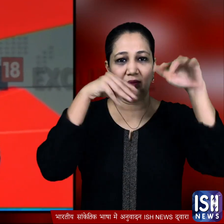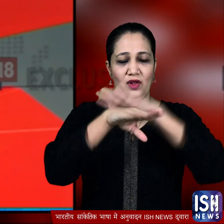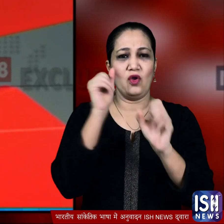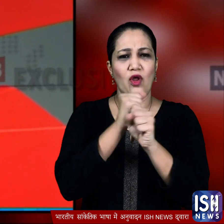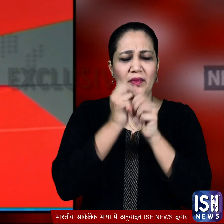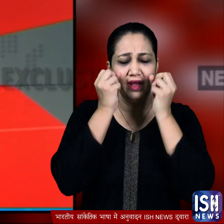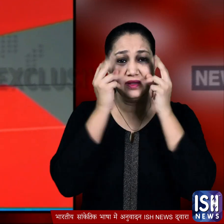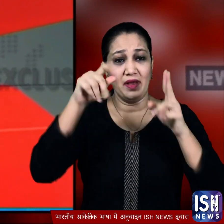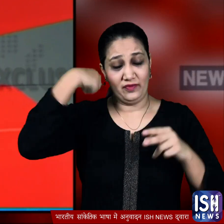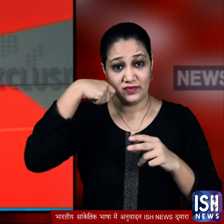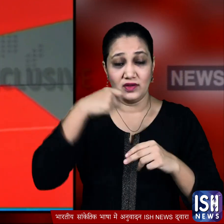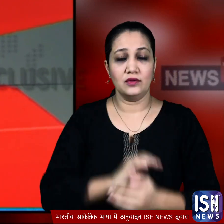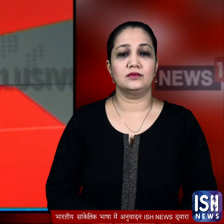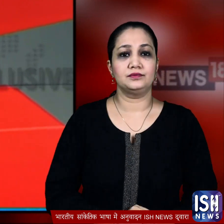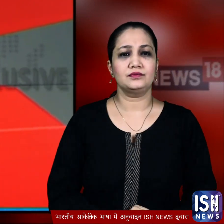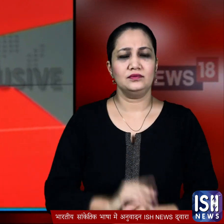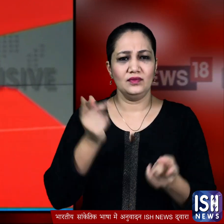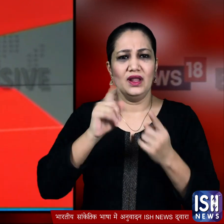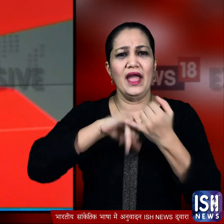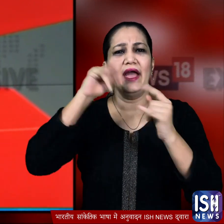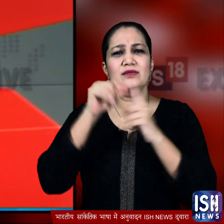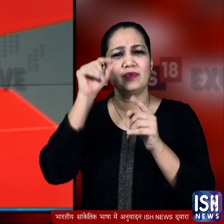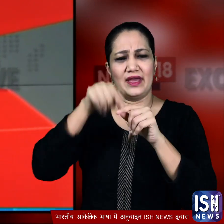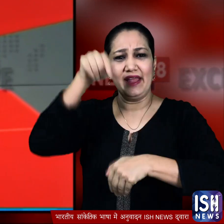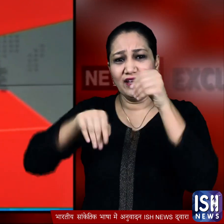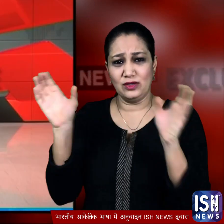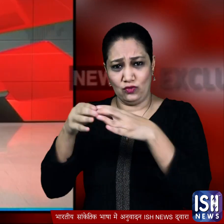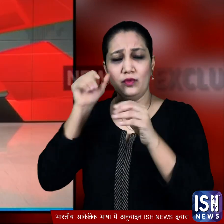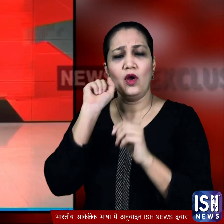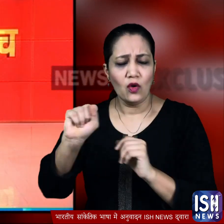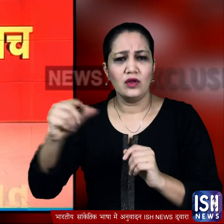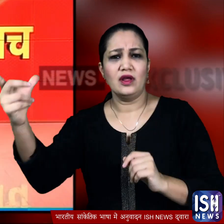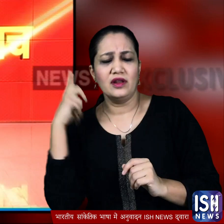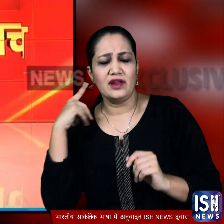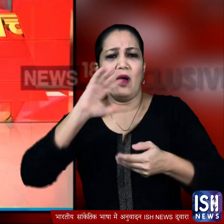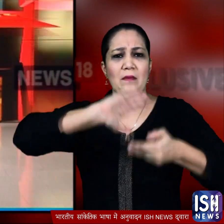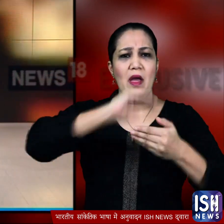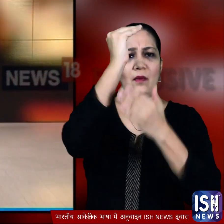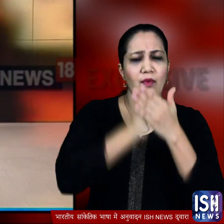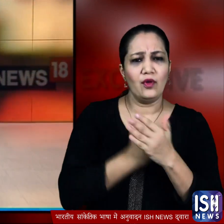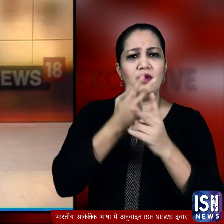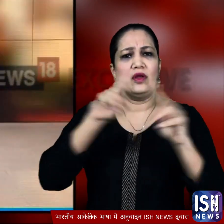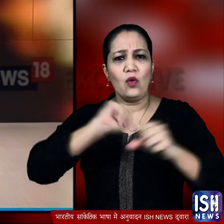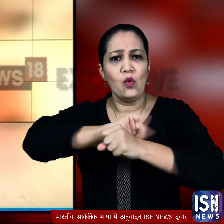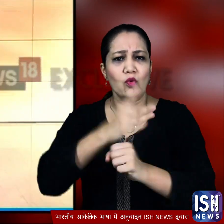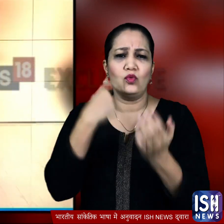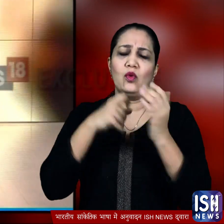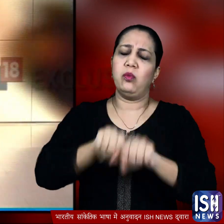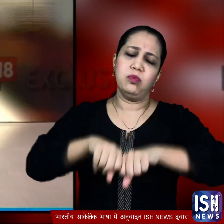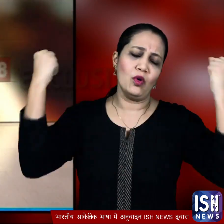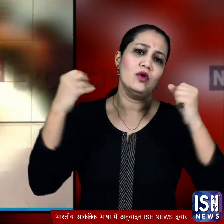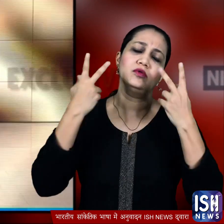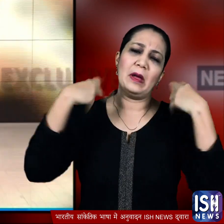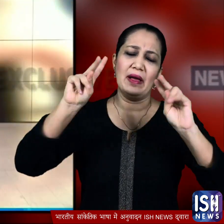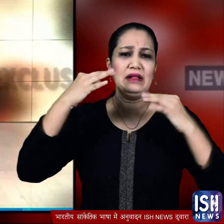उत्तर प्रदेश के गोरखपुर से एक चौंकाने वाला वीडियो सामने आया। वहां समाजवादी पार्टी के एक नेता ने शादी समारोह में कोरोना नियमों की धज्जियां उड़ाते